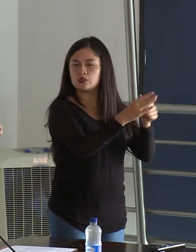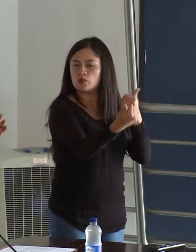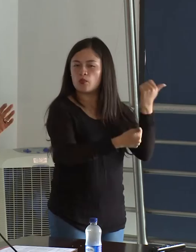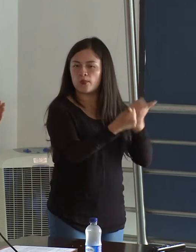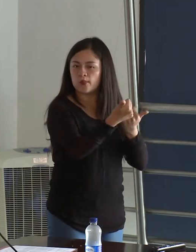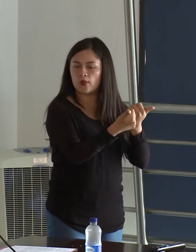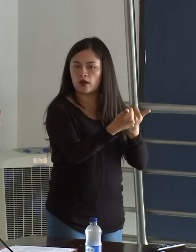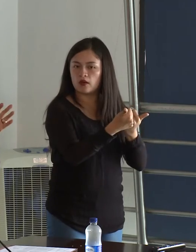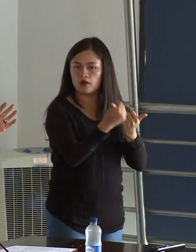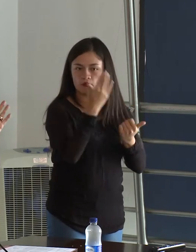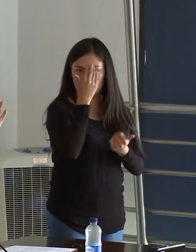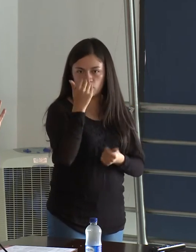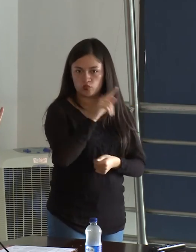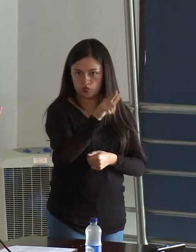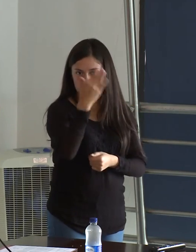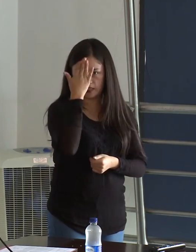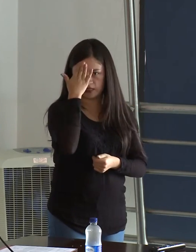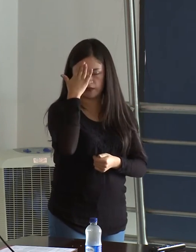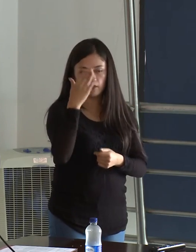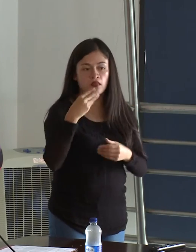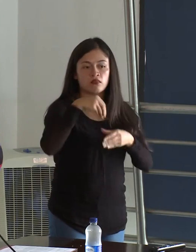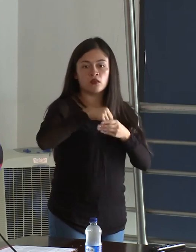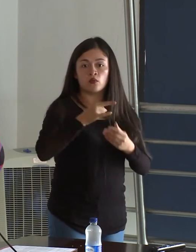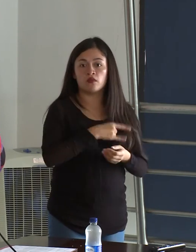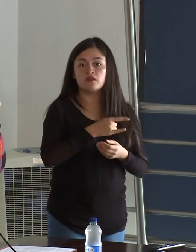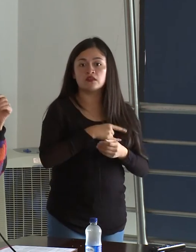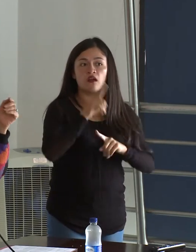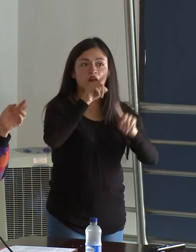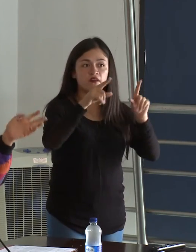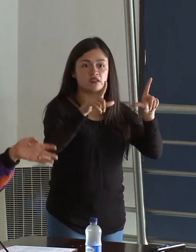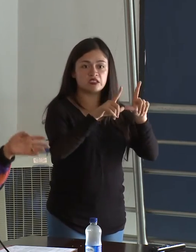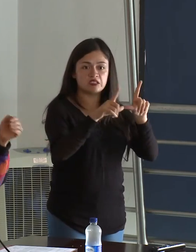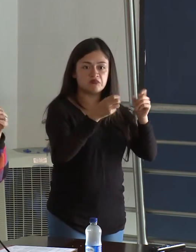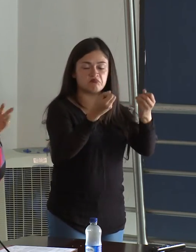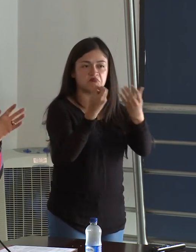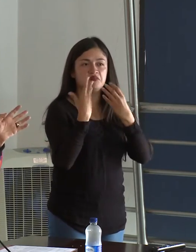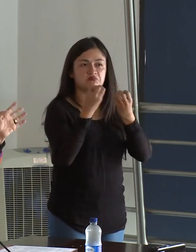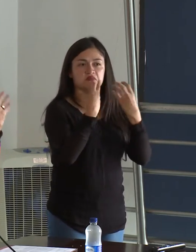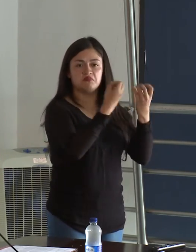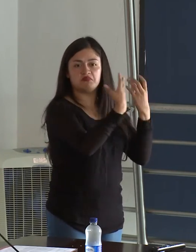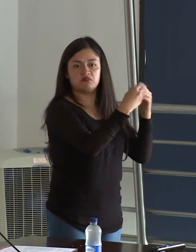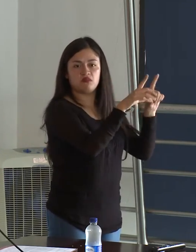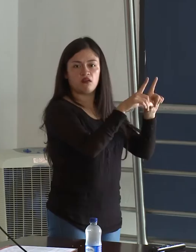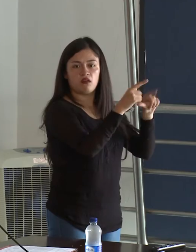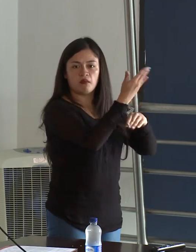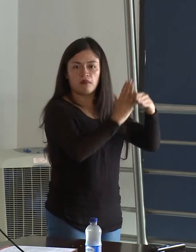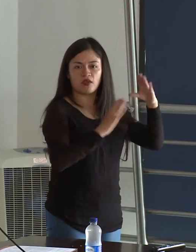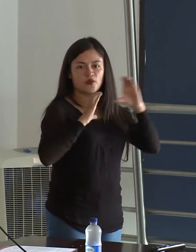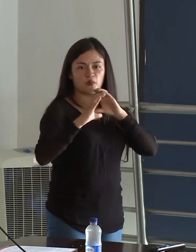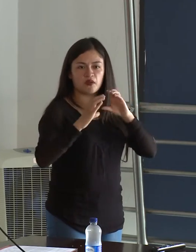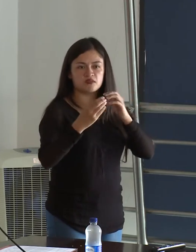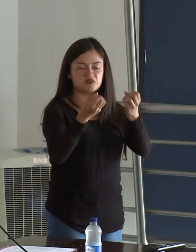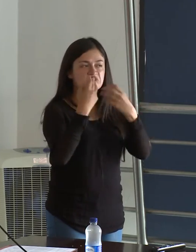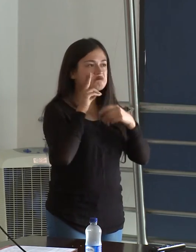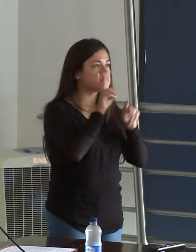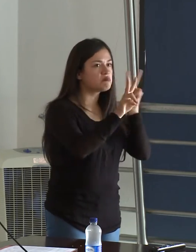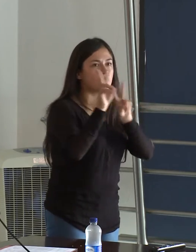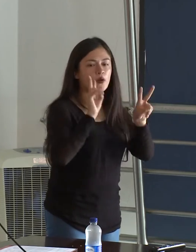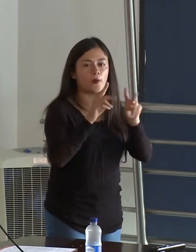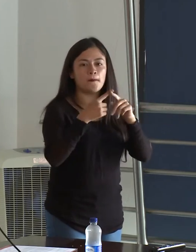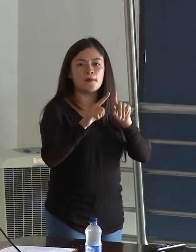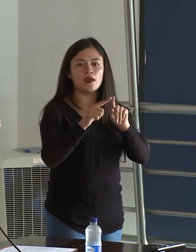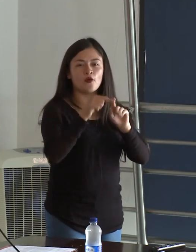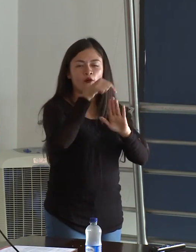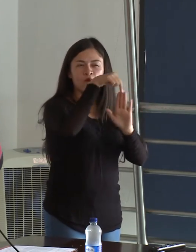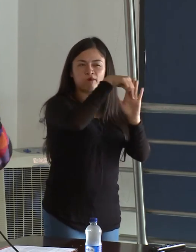nosotros, aunque estemos en la academia muchas veces, lo que nos llega son los elementos que nos dan los medios, al igual que el resto. Pero ¿qué